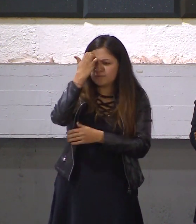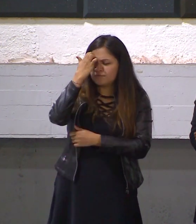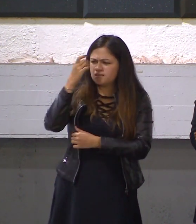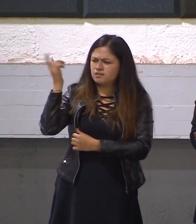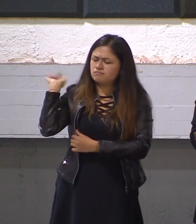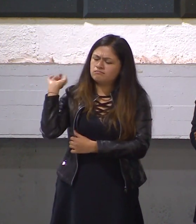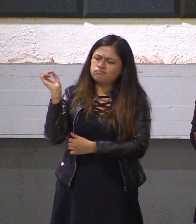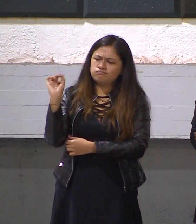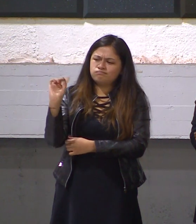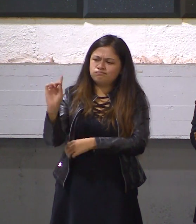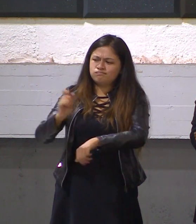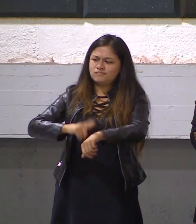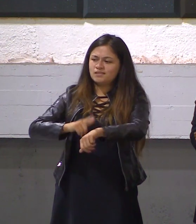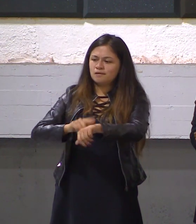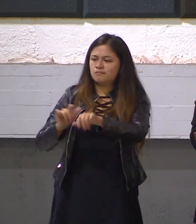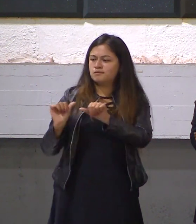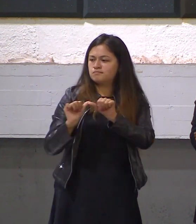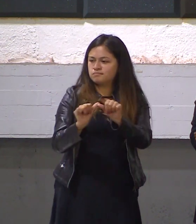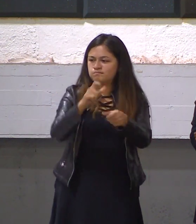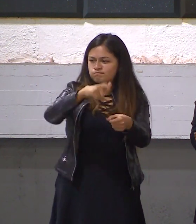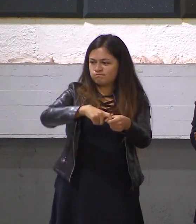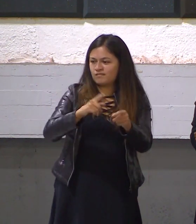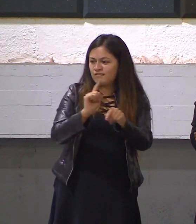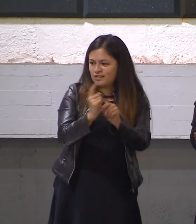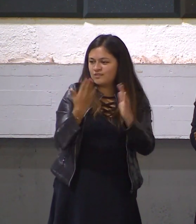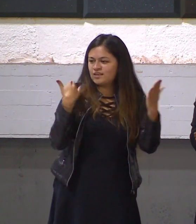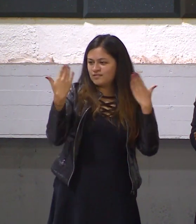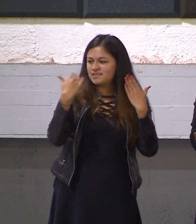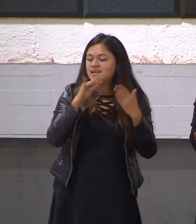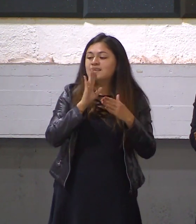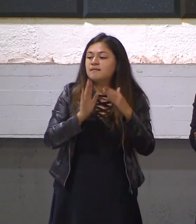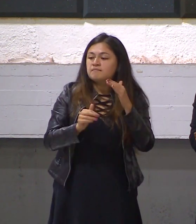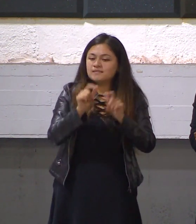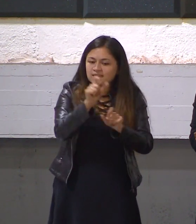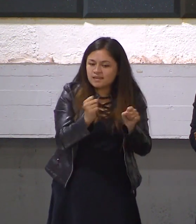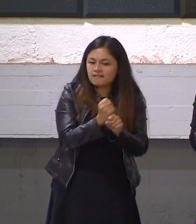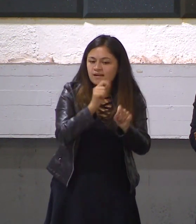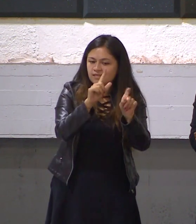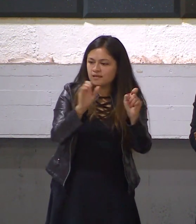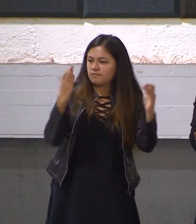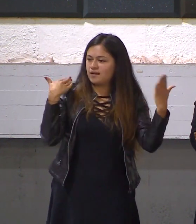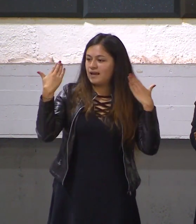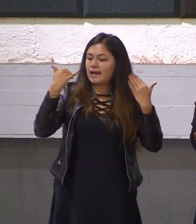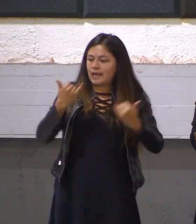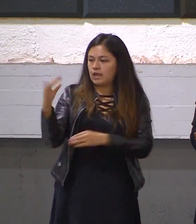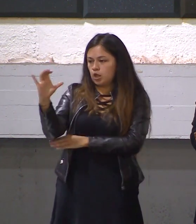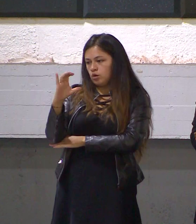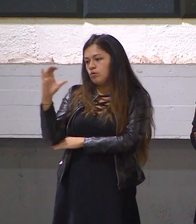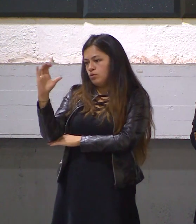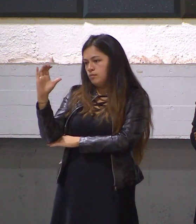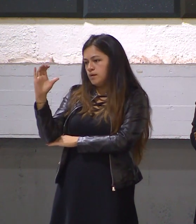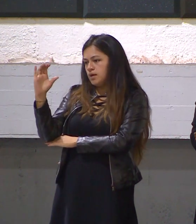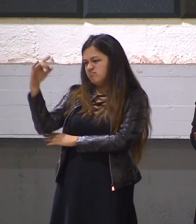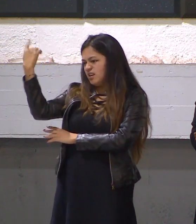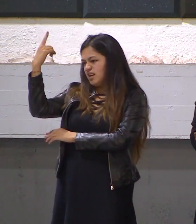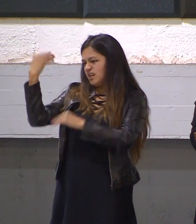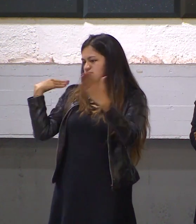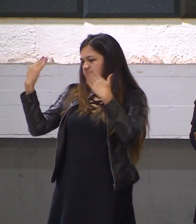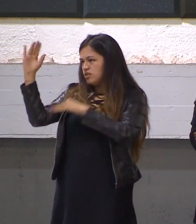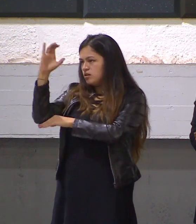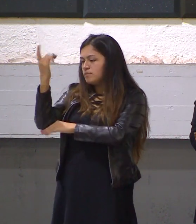muchos años trabajando el tema de la educación física en colombia y obviamente pues también